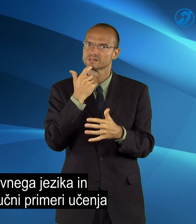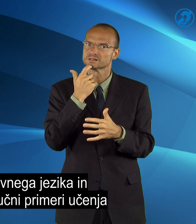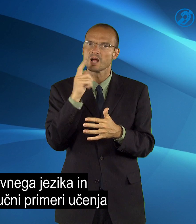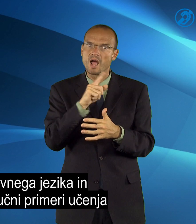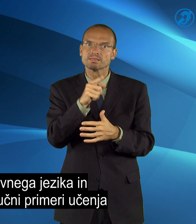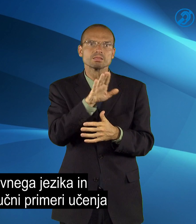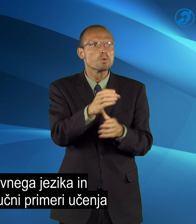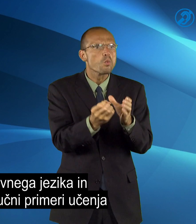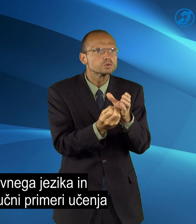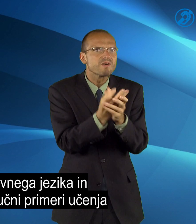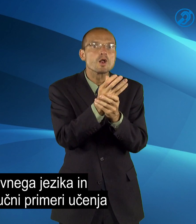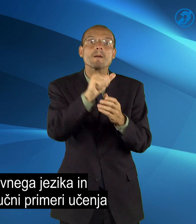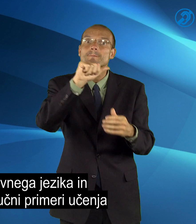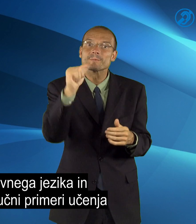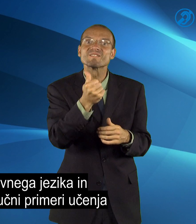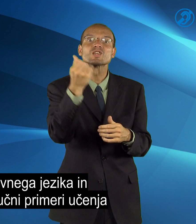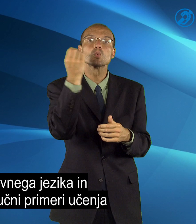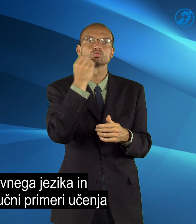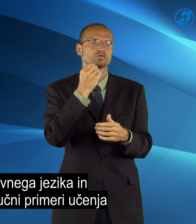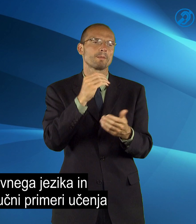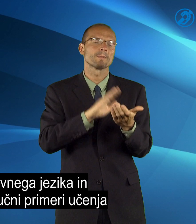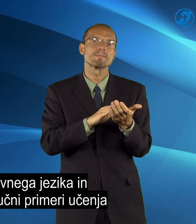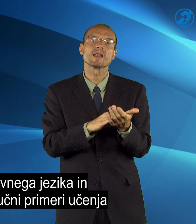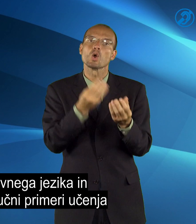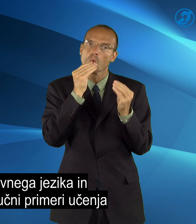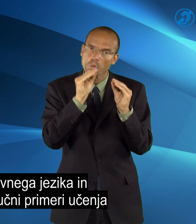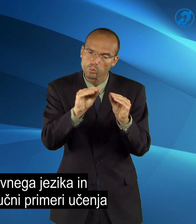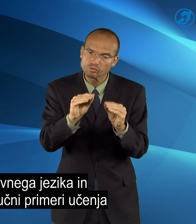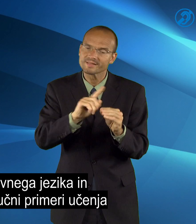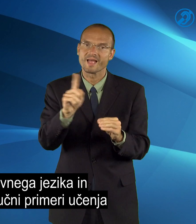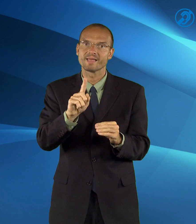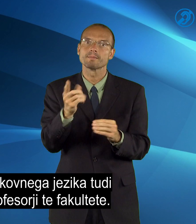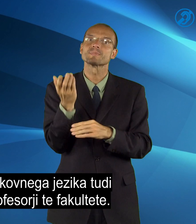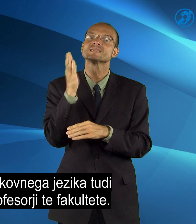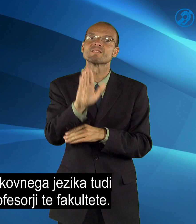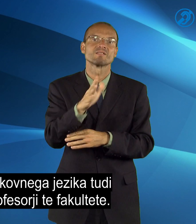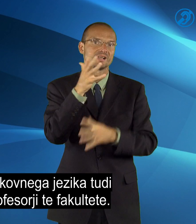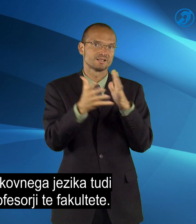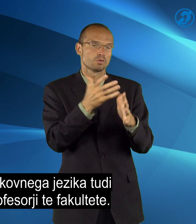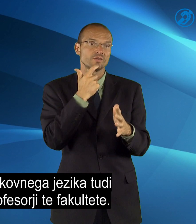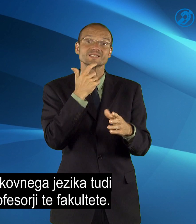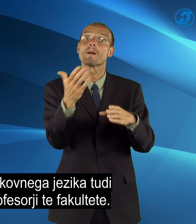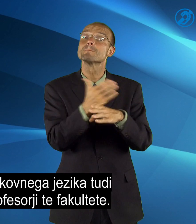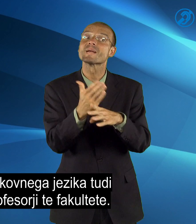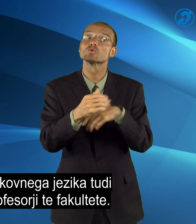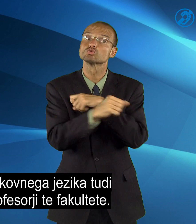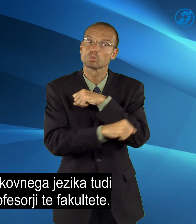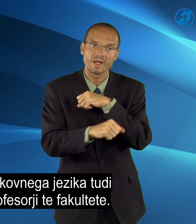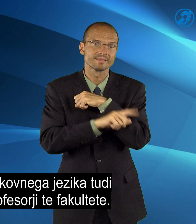ustvarjajo se prvi učni primeri učenja in predstavitve znakovnega jezika tudi med študenti in profesorji te